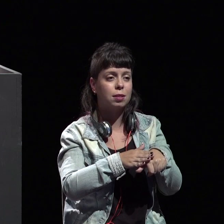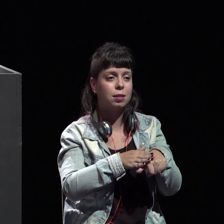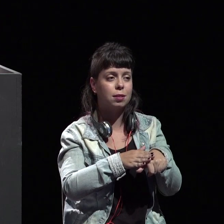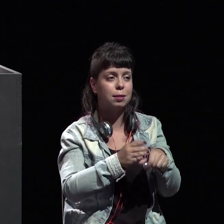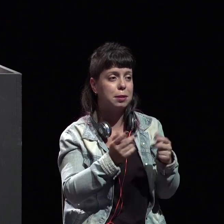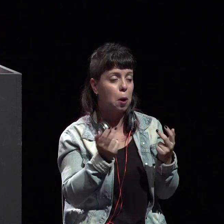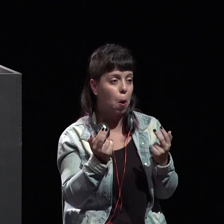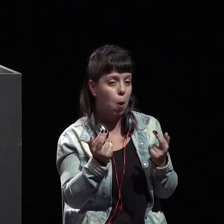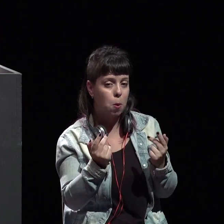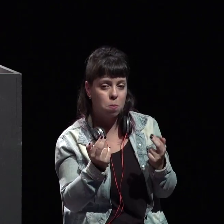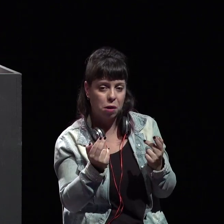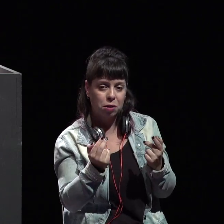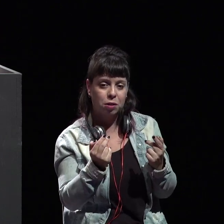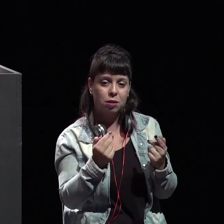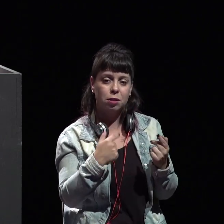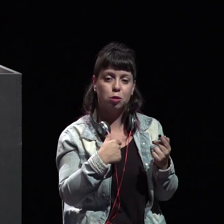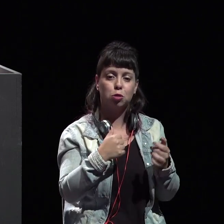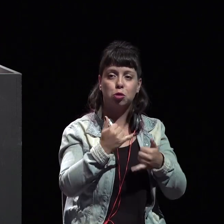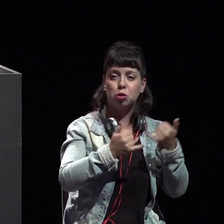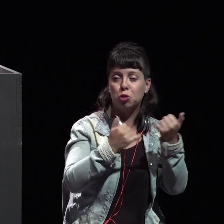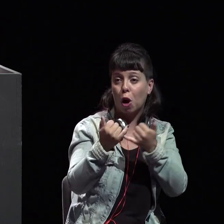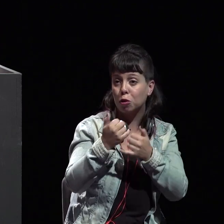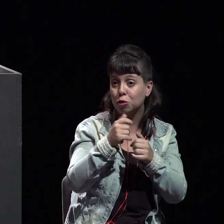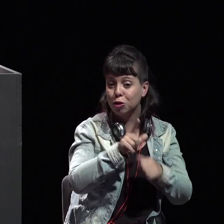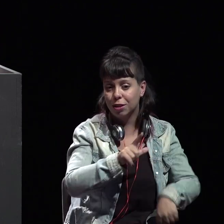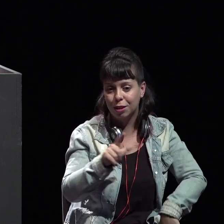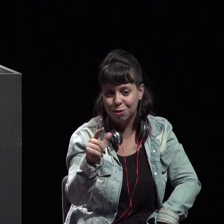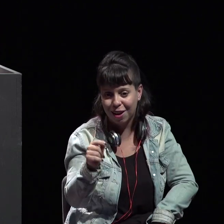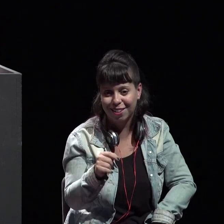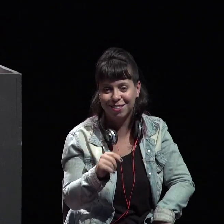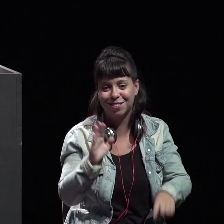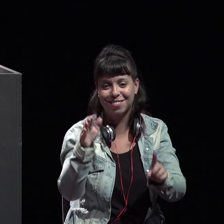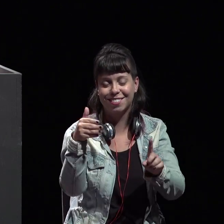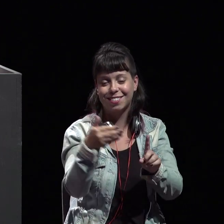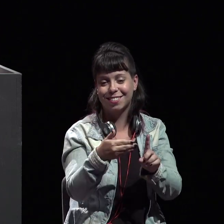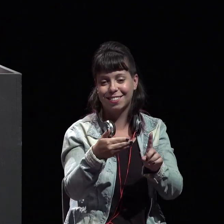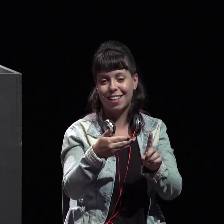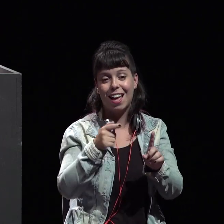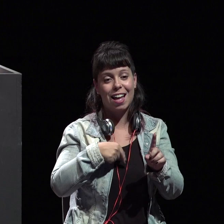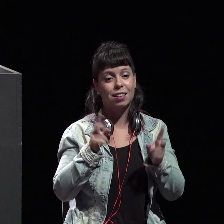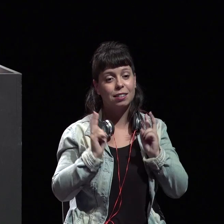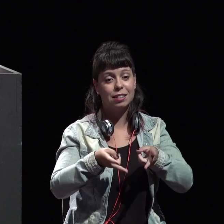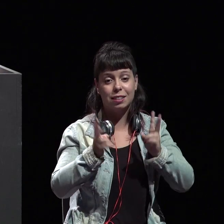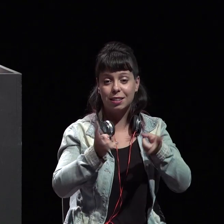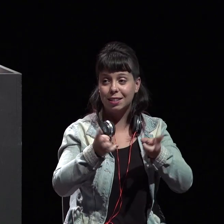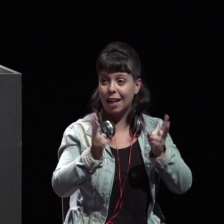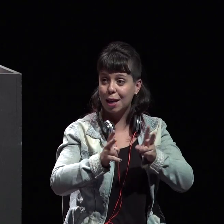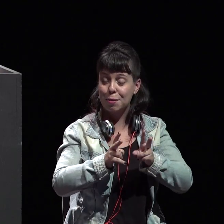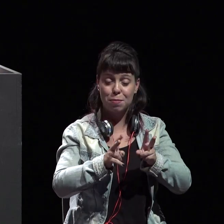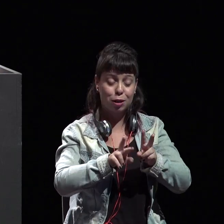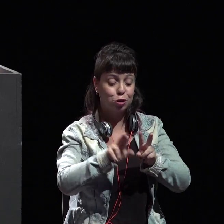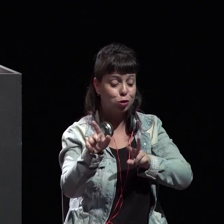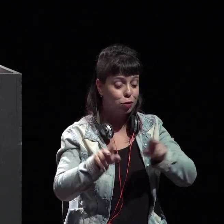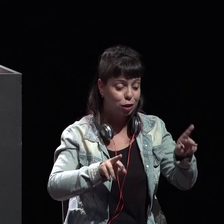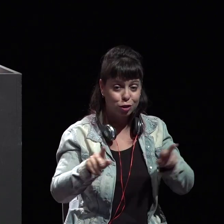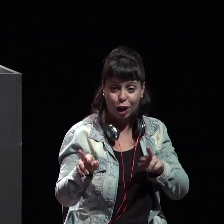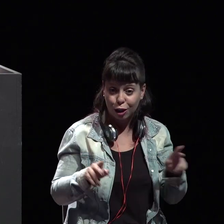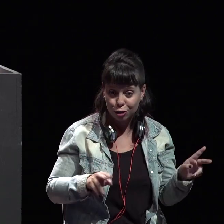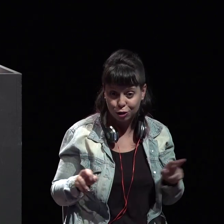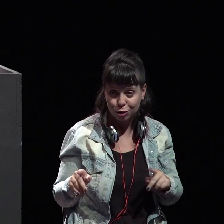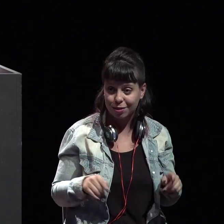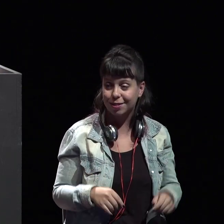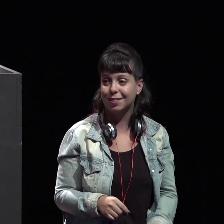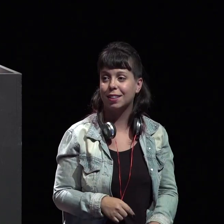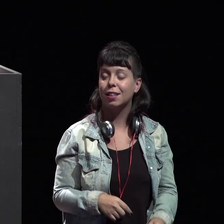homônimos derivados de distintos jogos de linguagem e seus respectivos referentes, que são constantemente divergentes, referentes ou mundos divergentes,